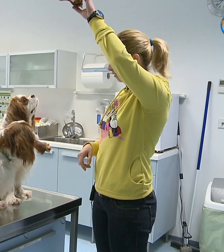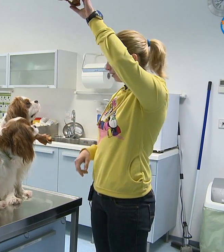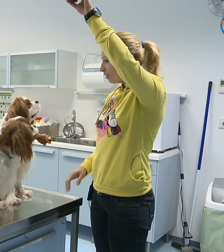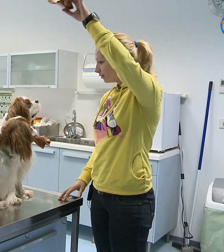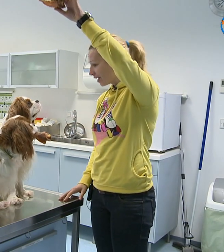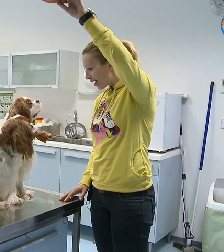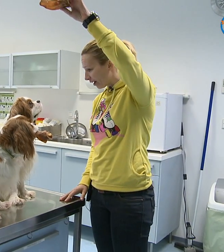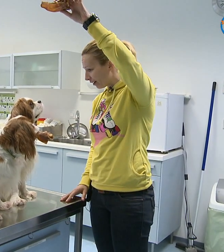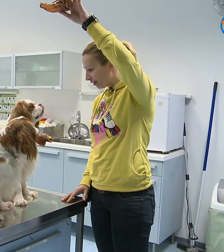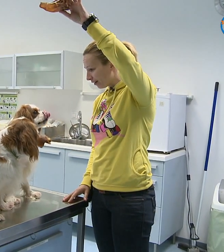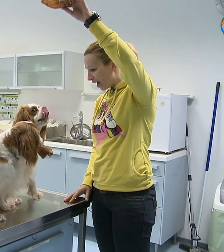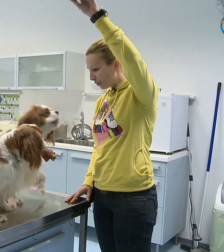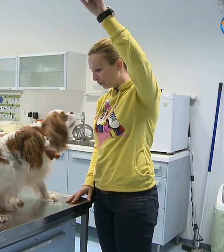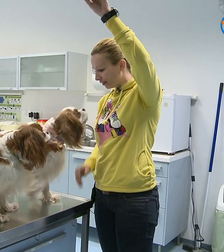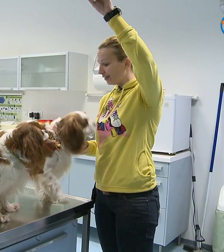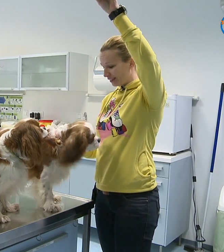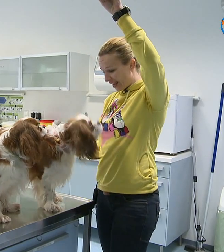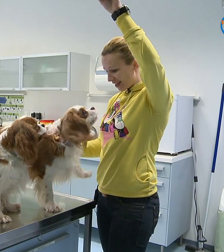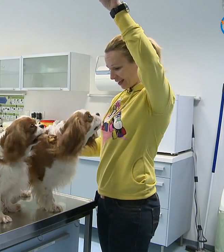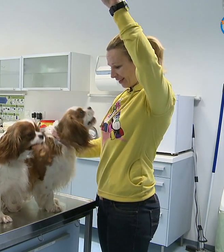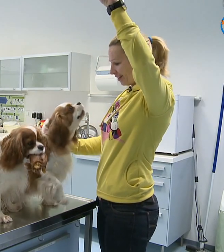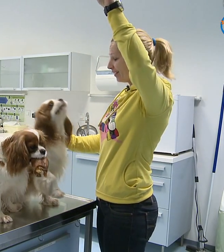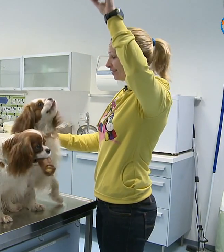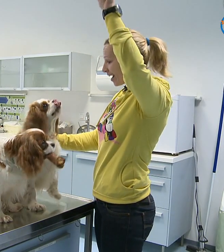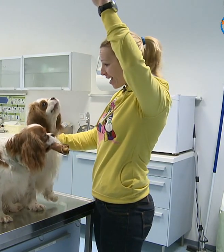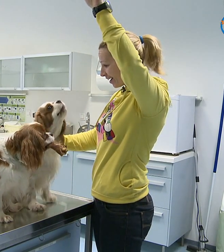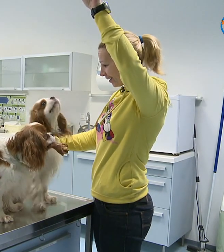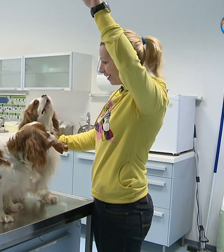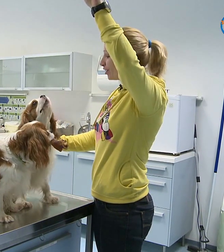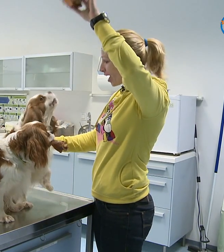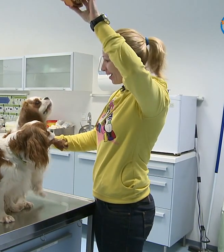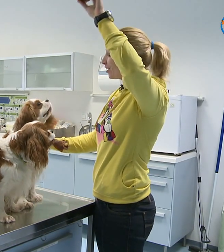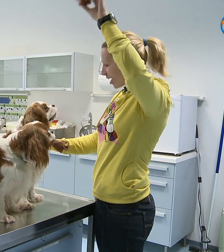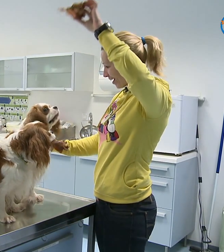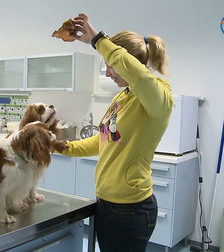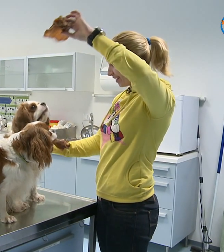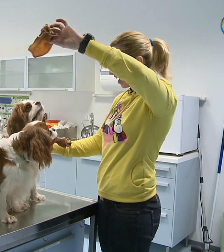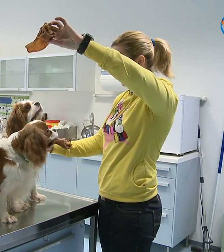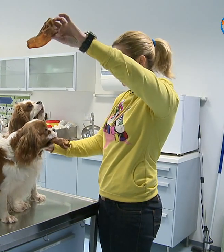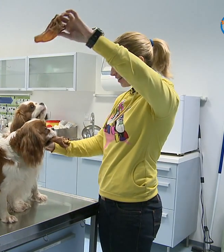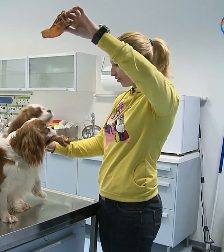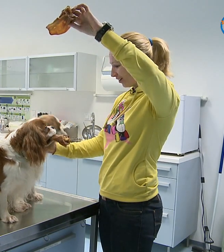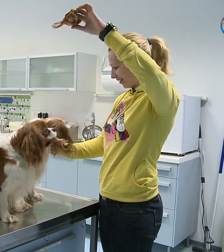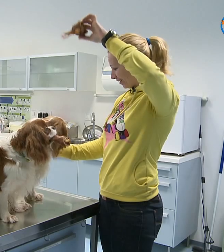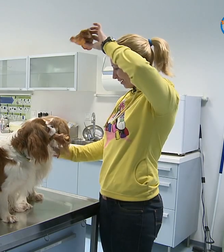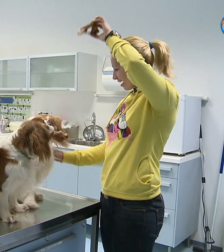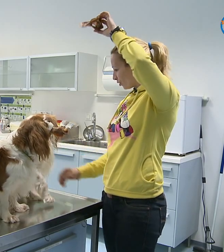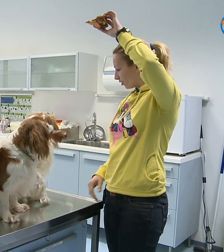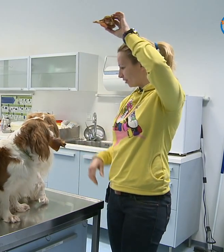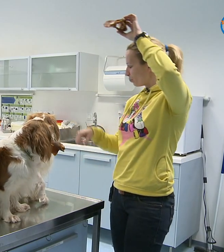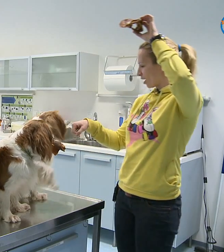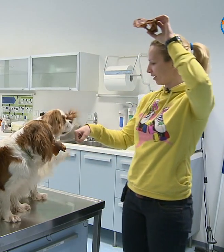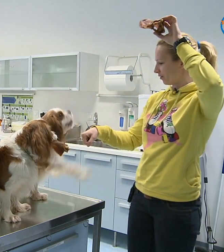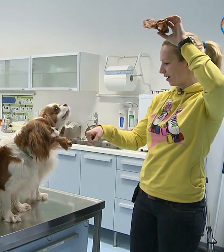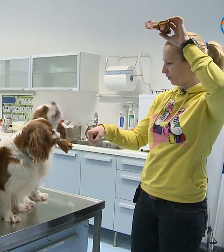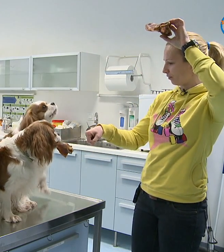zalajala? Zalajaj! Kaj imam? Zalajaj! Zalajaj! Še! Zalajaj! Kaj je to? Kaj je to?